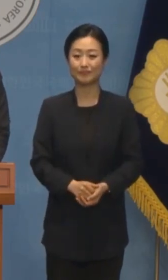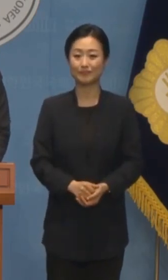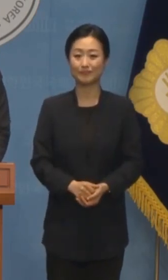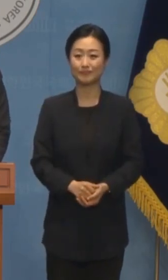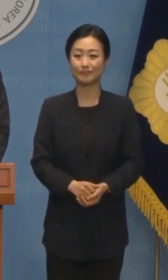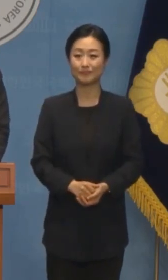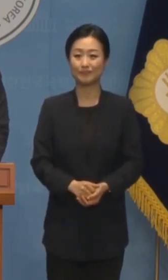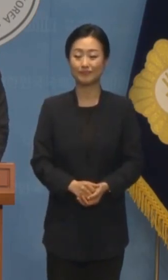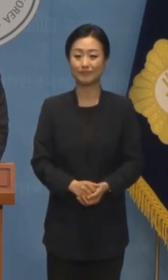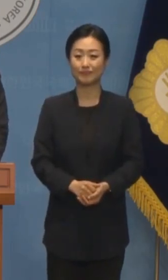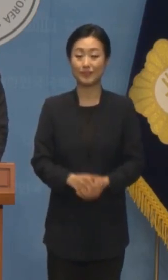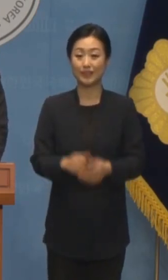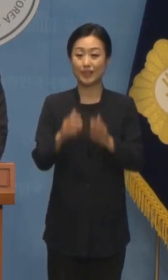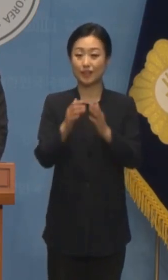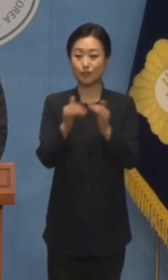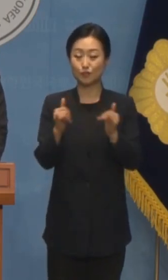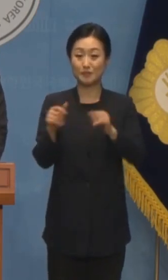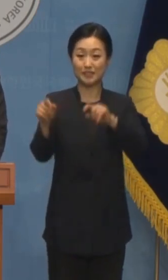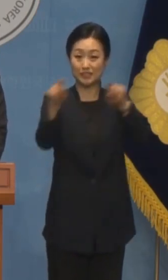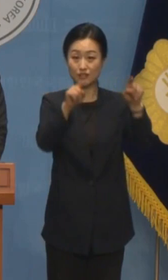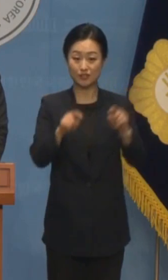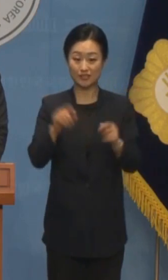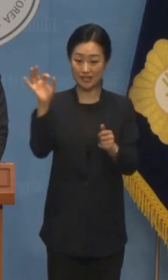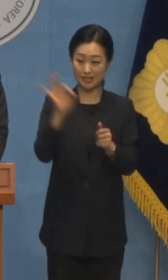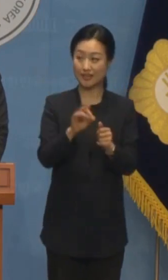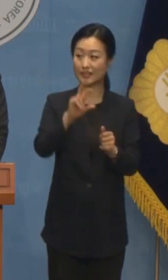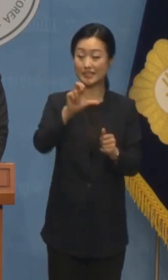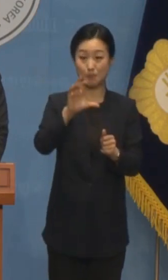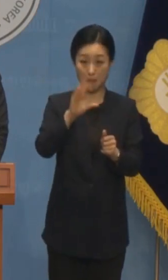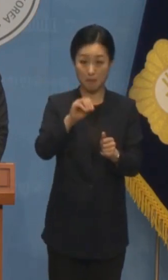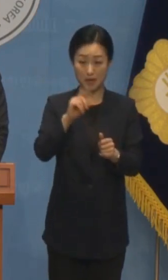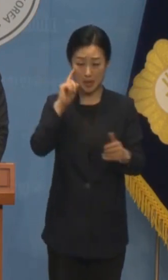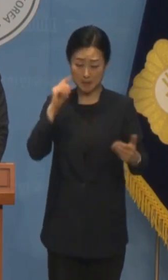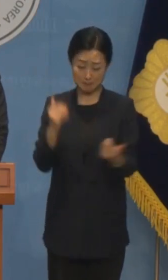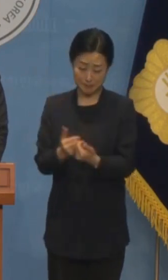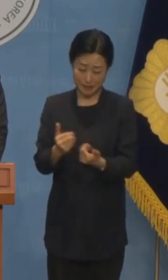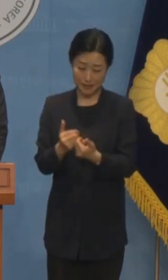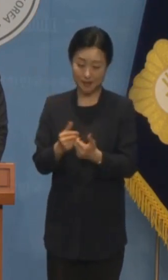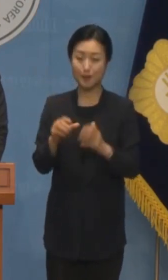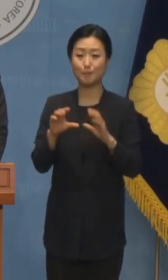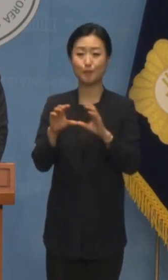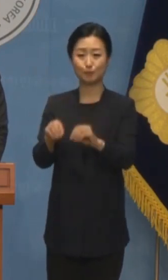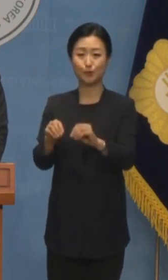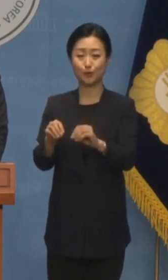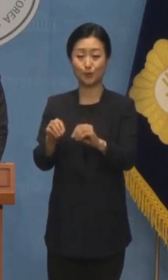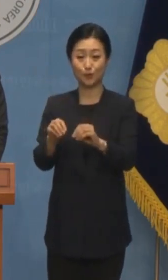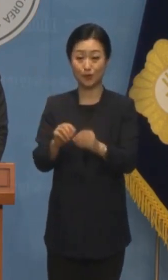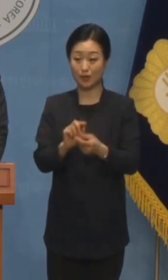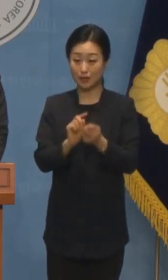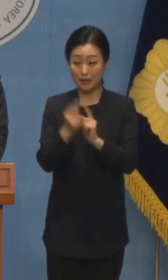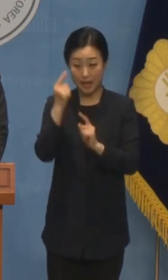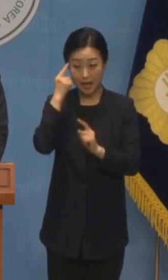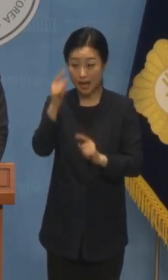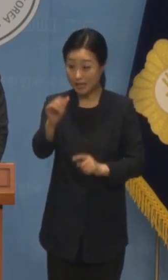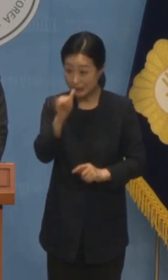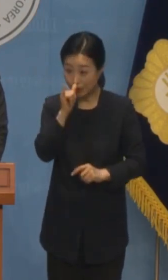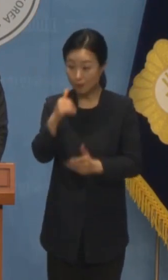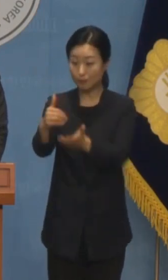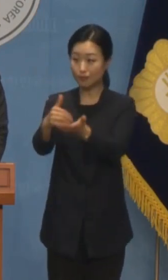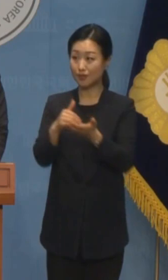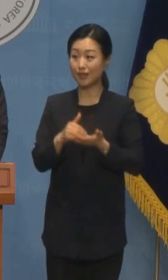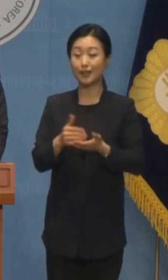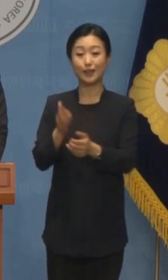하겠습니다 전국민 25만 원 지급 반대만을 위한 반대를 멈추고 대안이 있다면 대안을